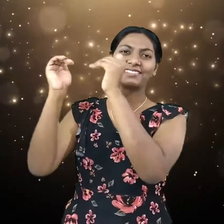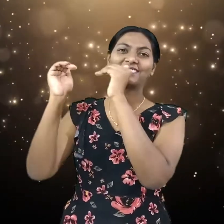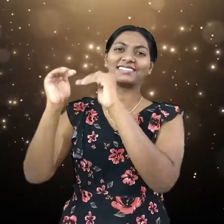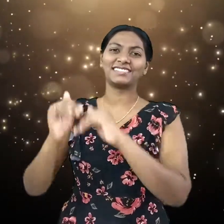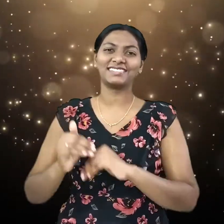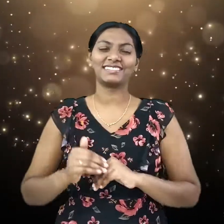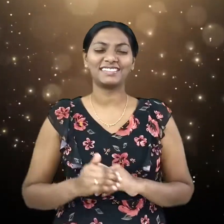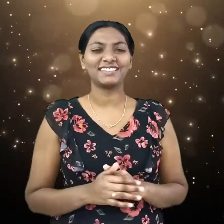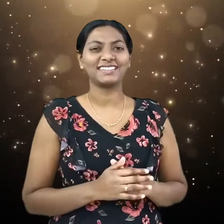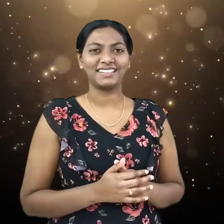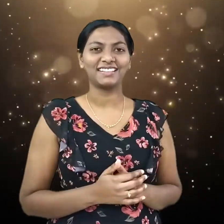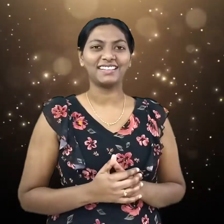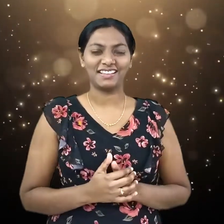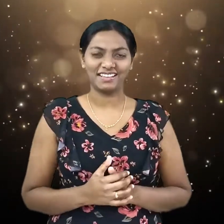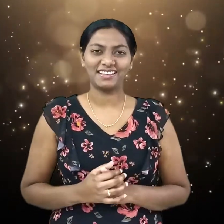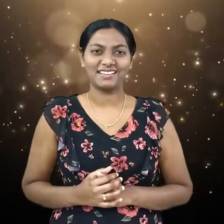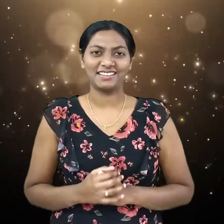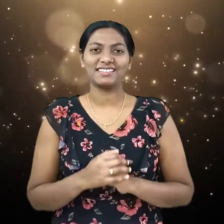चलूं। धन्य तेरा